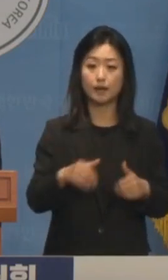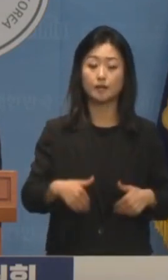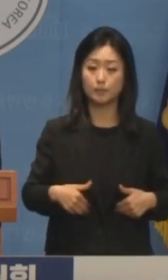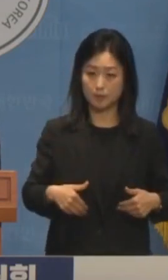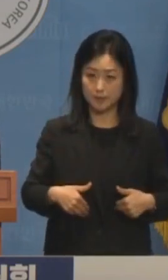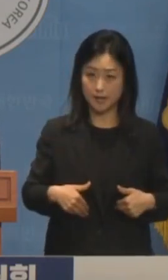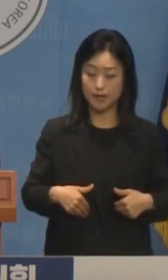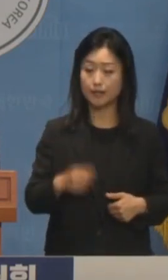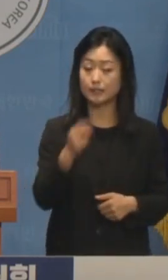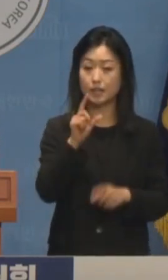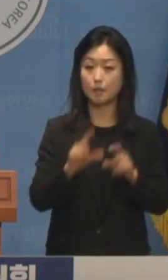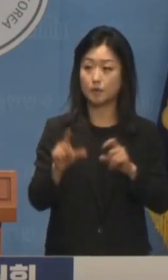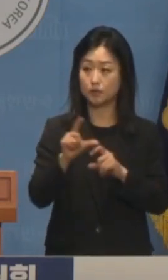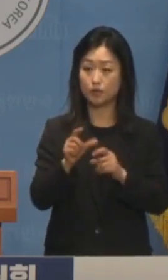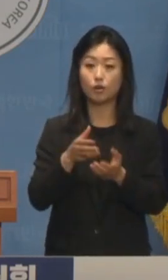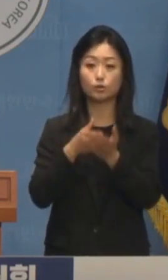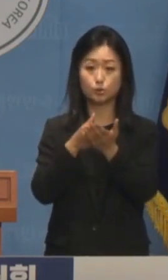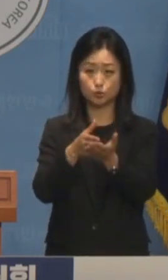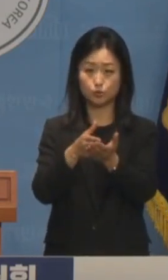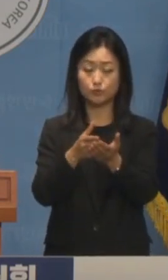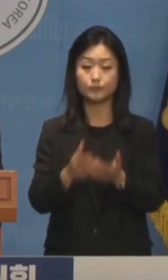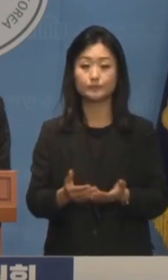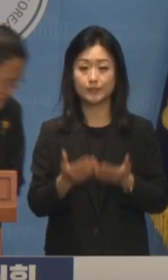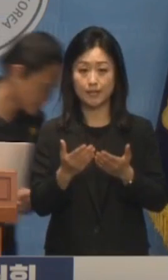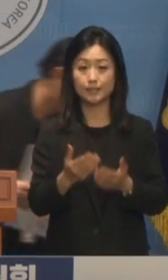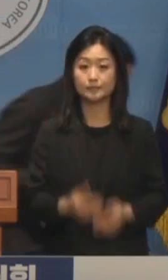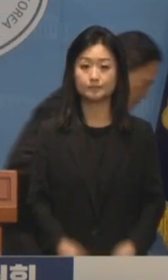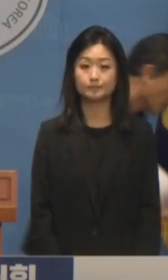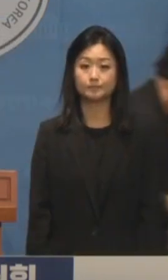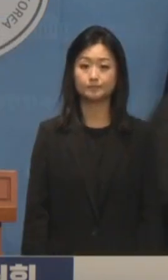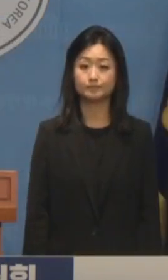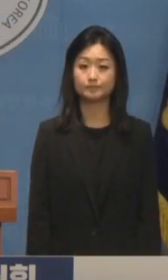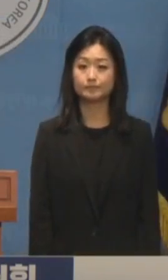것입니다. 다시 한번 강력히 촉구합니다. 이상입니다.